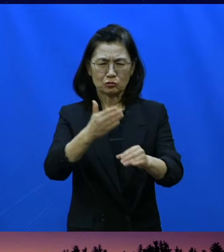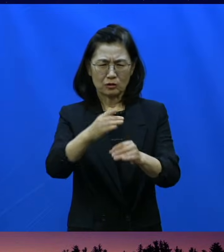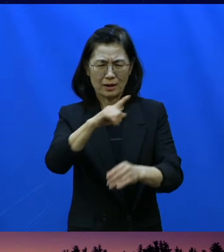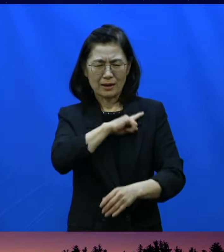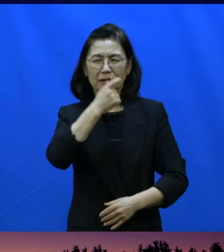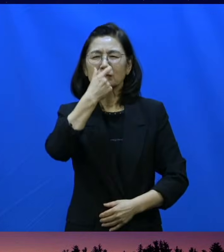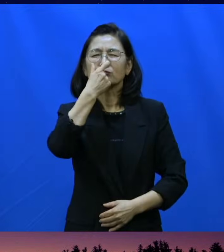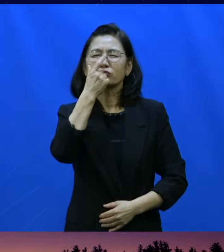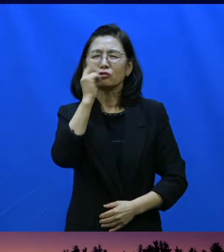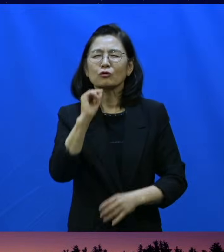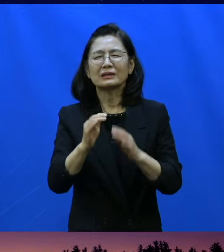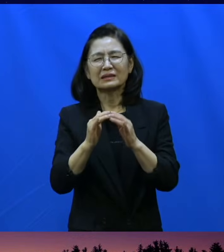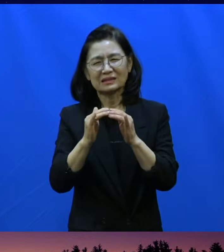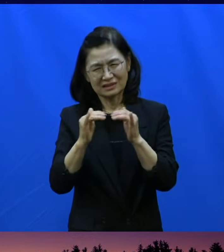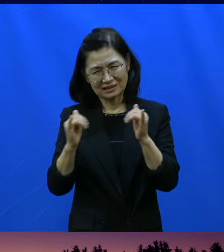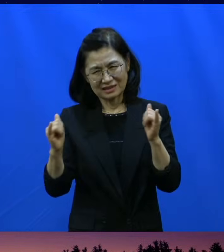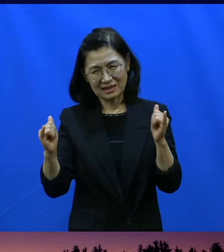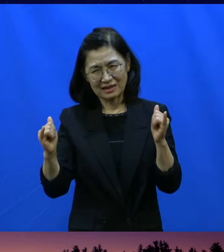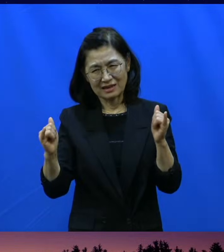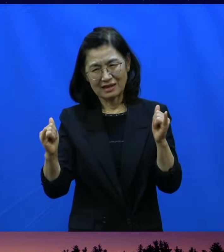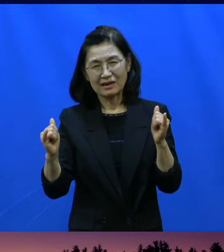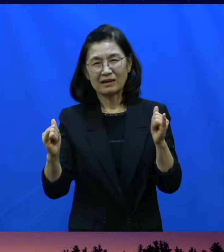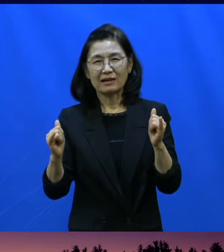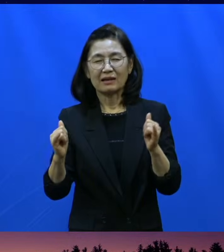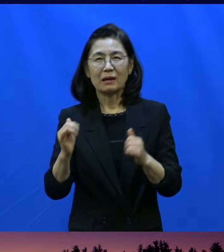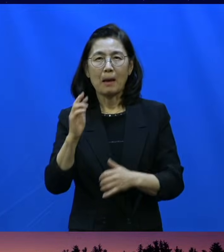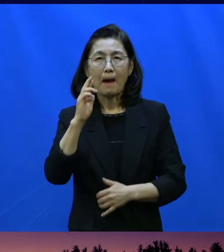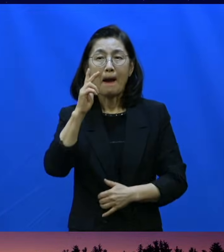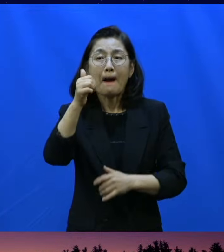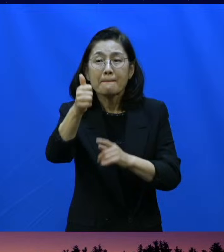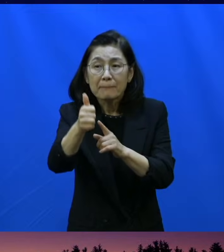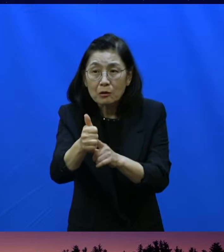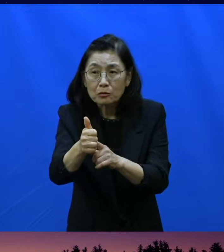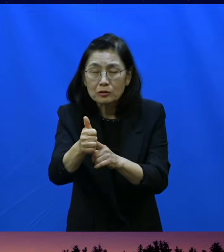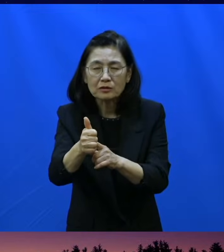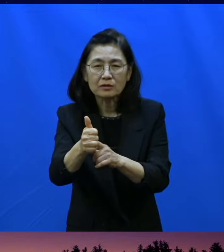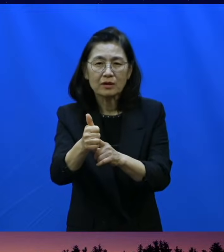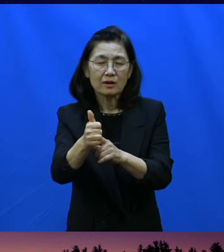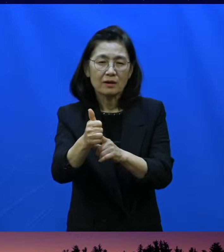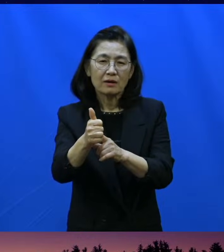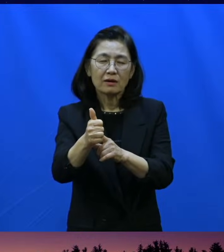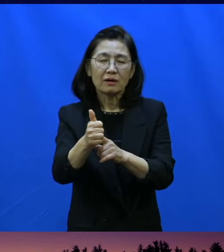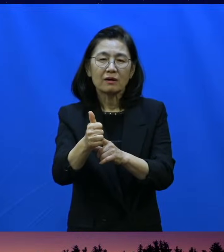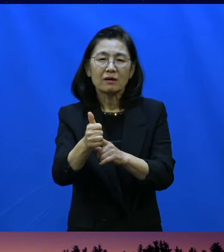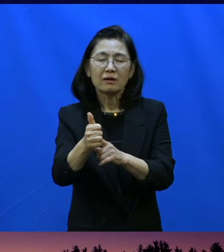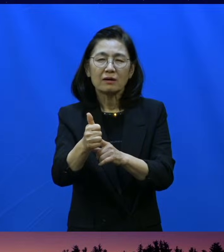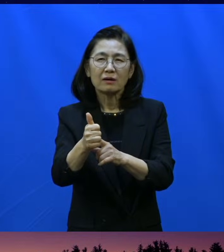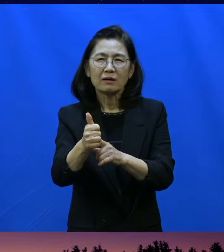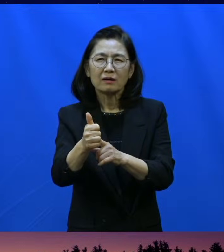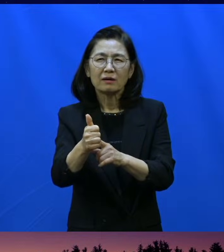자다. 나는 사도라 칭함을 받기에 감당하지 못할 자다.